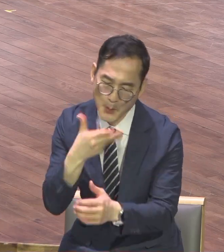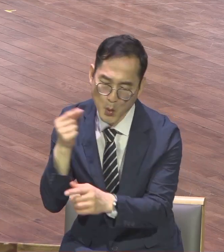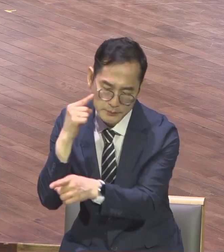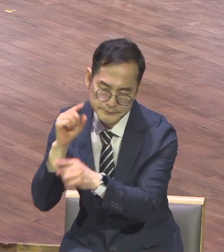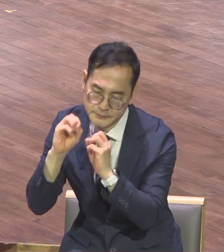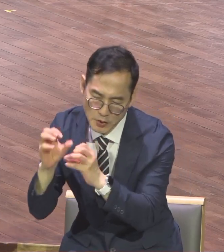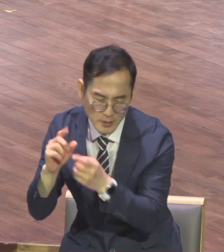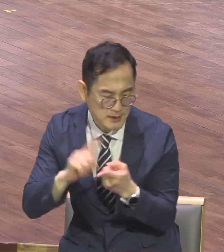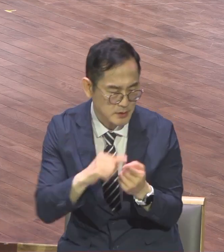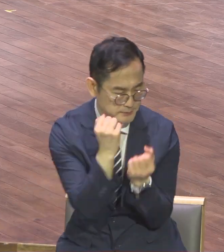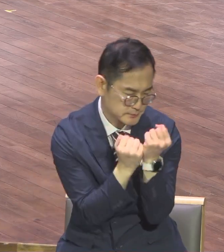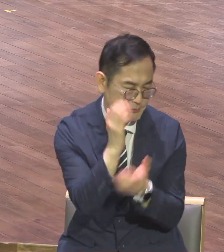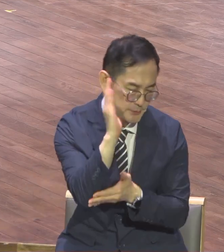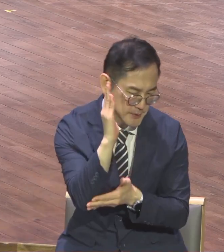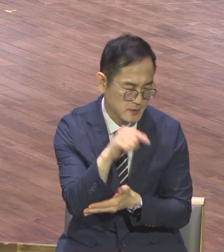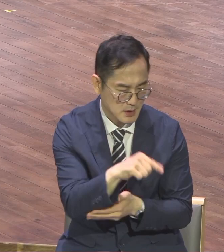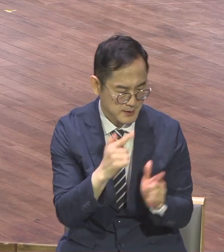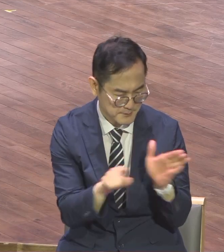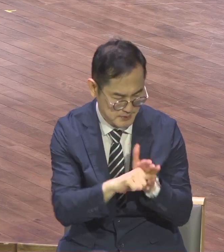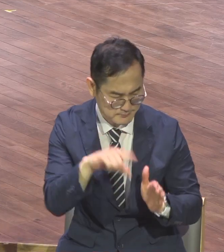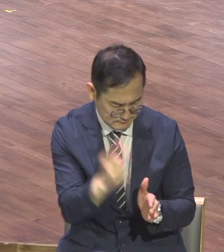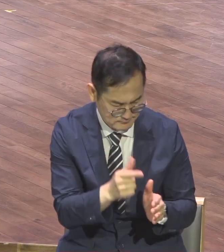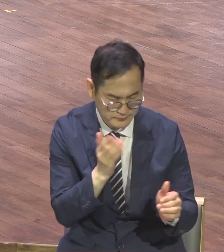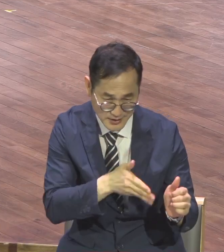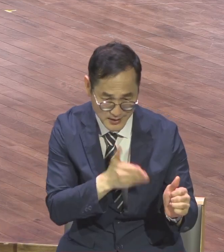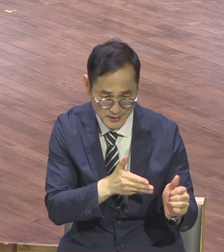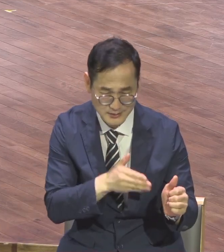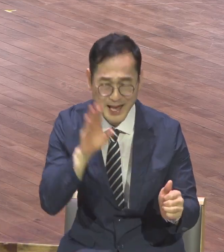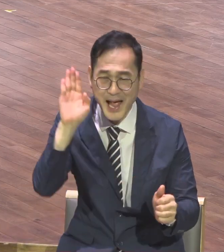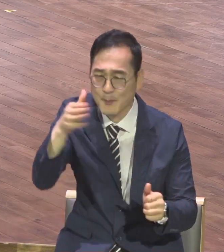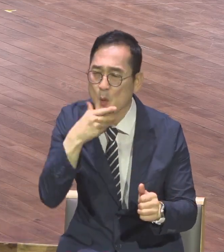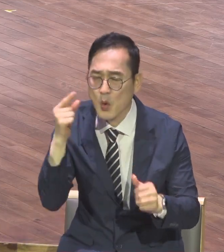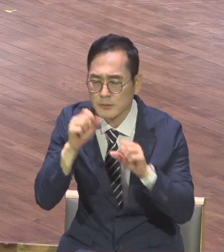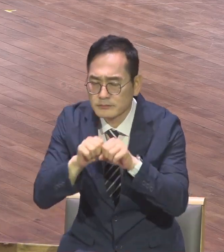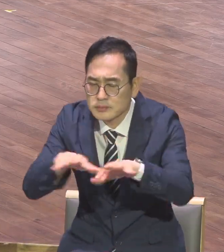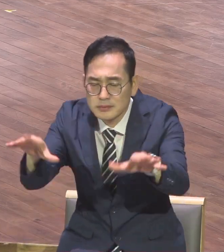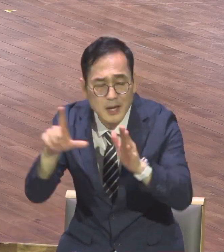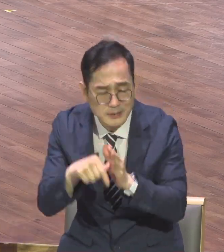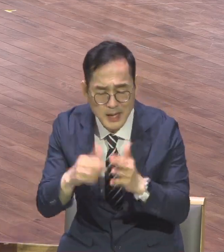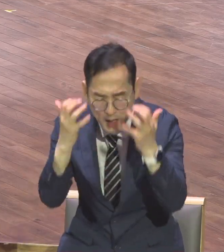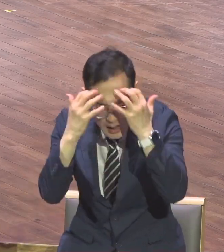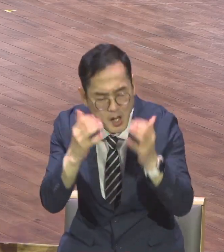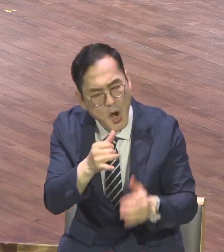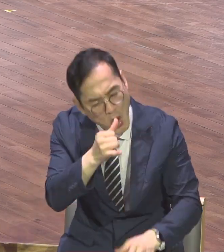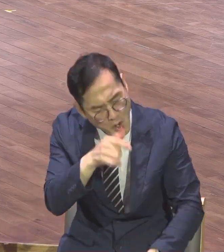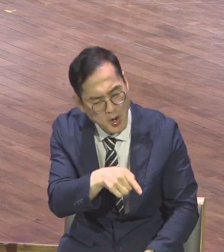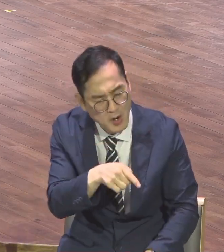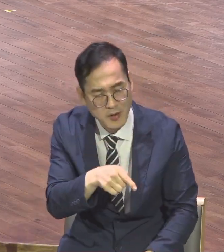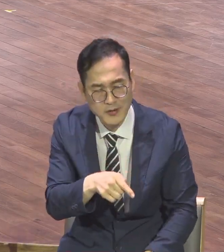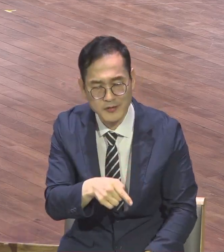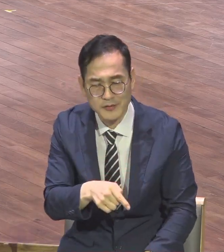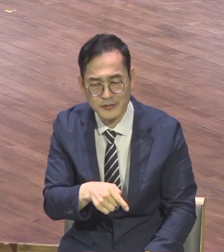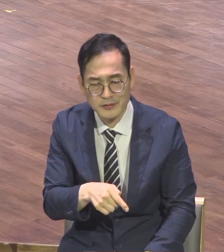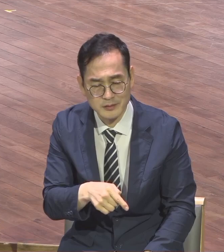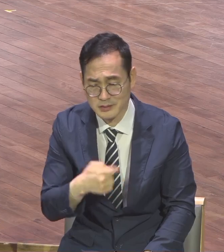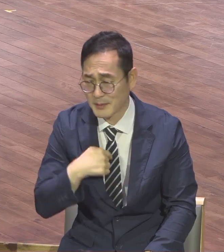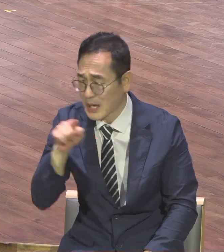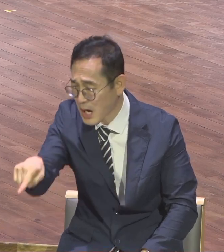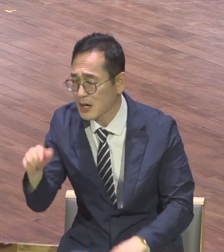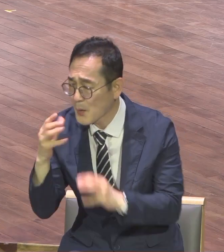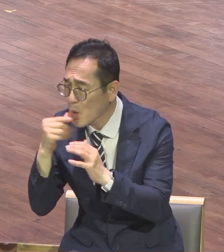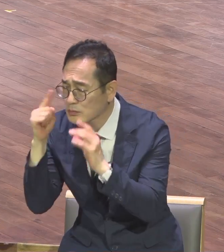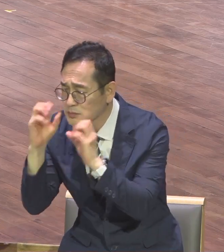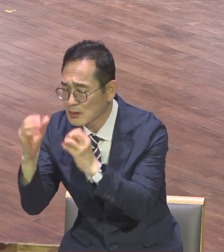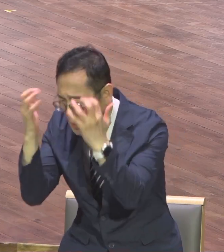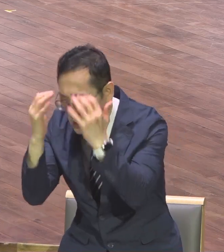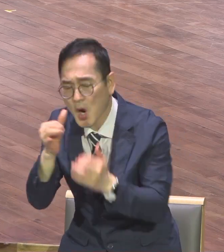하나님의 나라에 들어가려면 많은 환난을 겪어야 할 것이라 하고 각 교회에서 장로들을 택하여 금식기도 하며 그들이